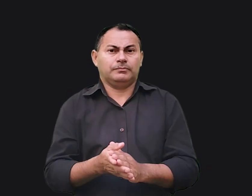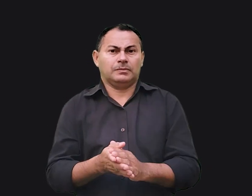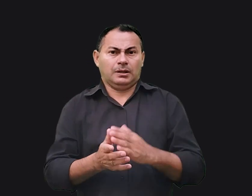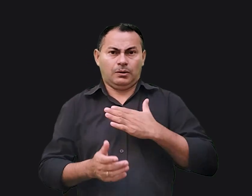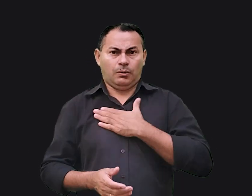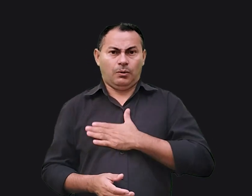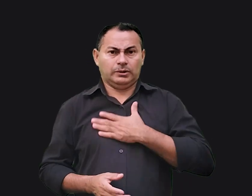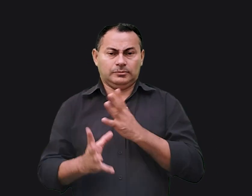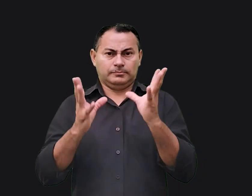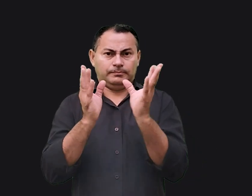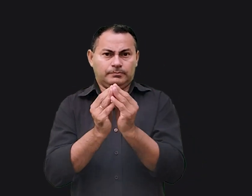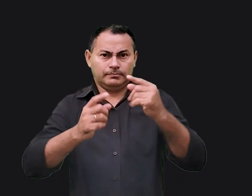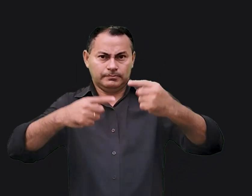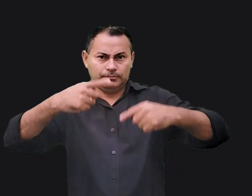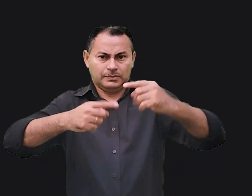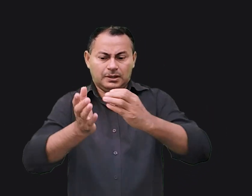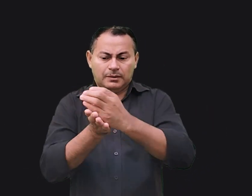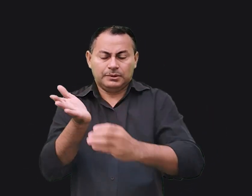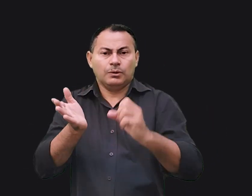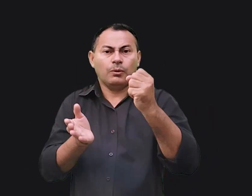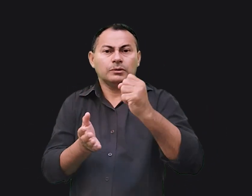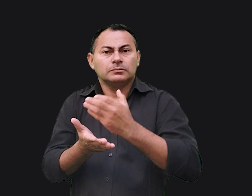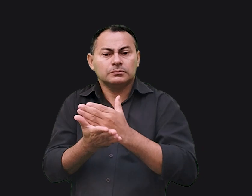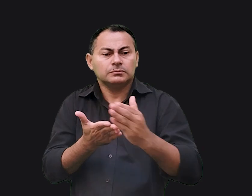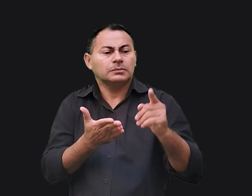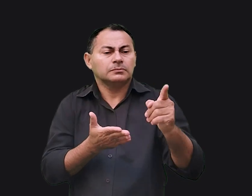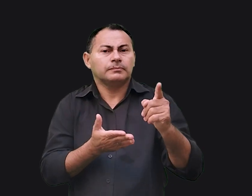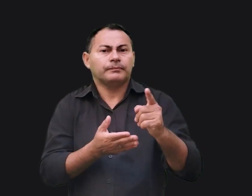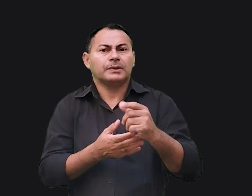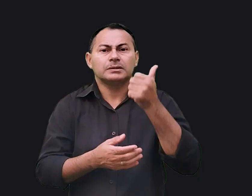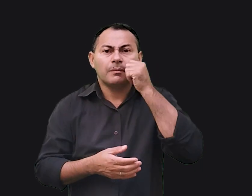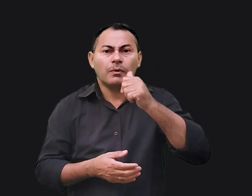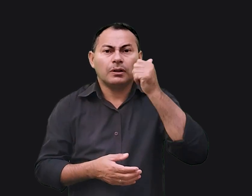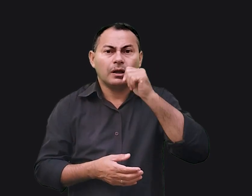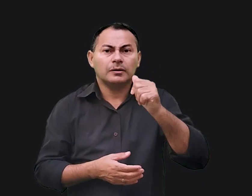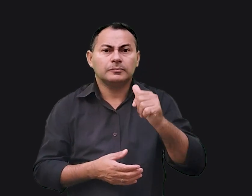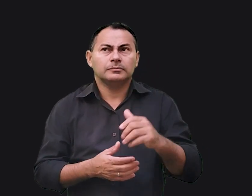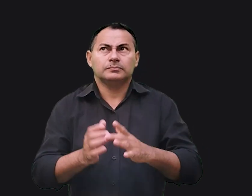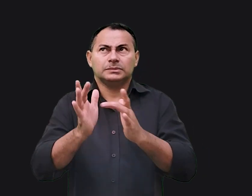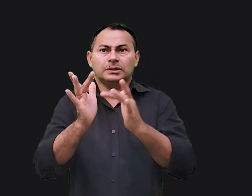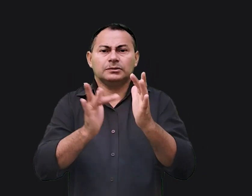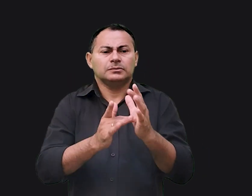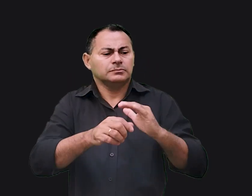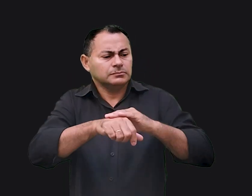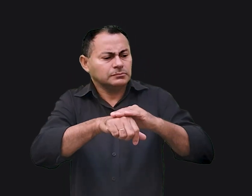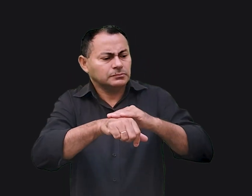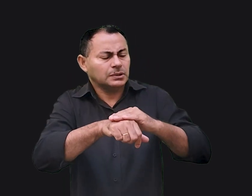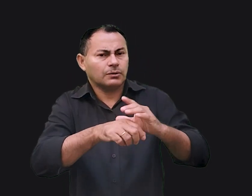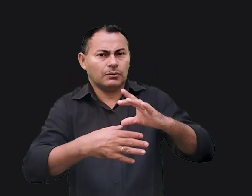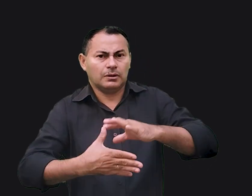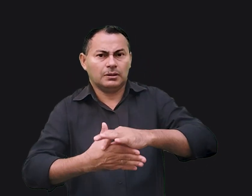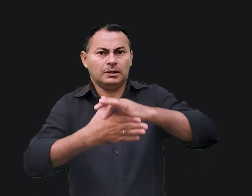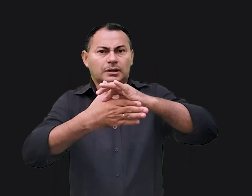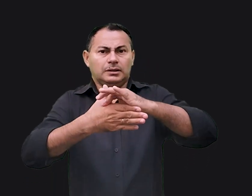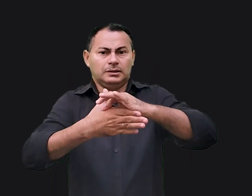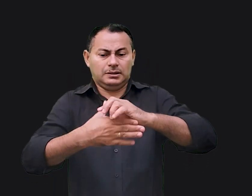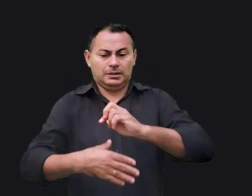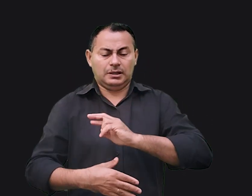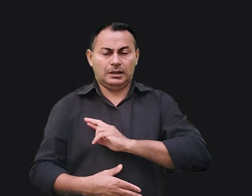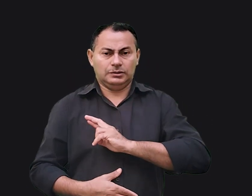Gostaria de resumir essa discussão do capítulo 8, que começou com a questão dessa mulher. Jesus vinha conversando com os líderes religiosos havia algum